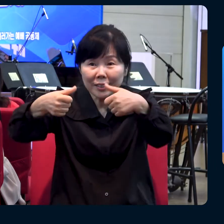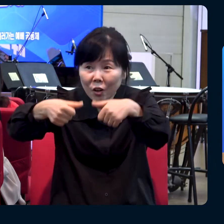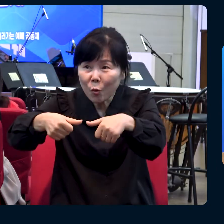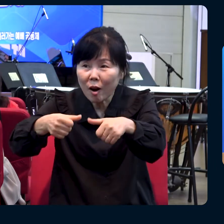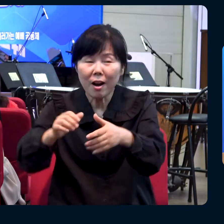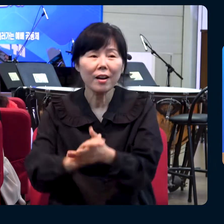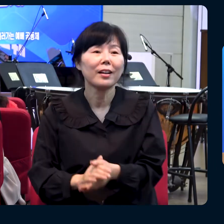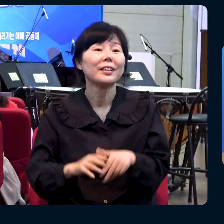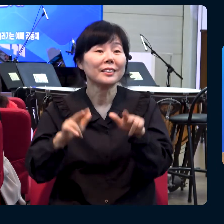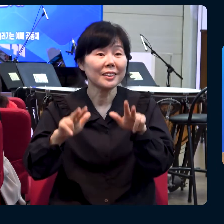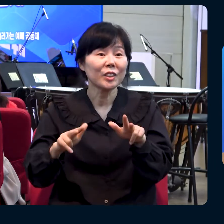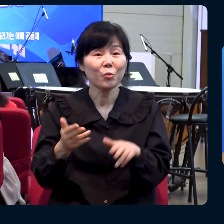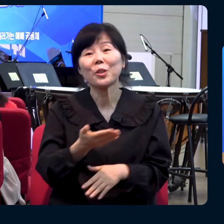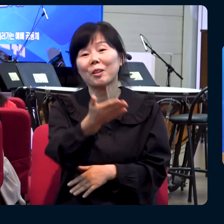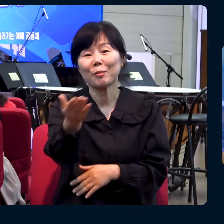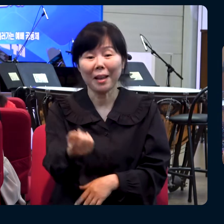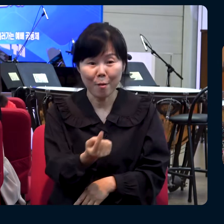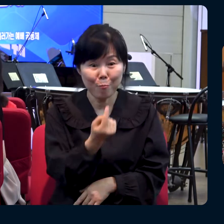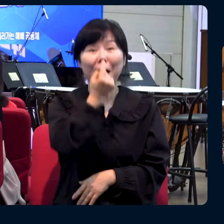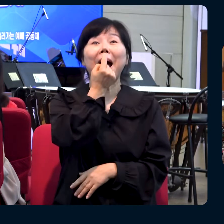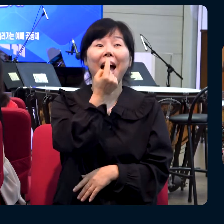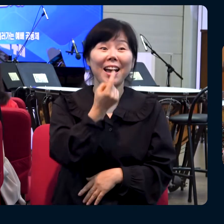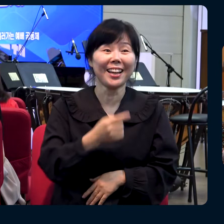다 들통났습니다.